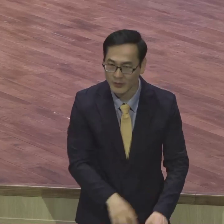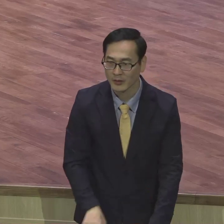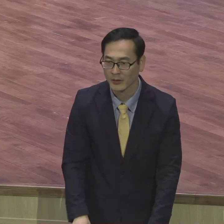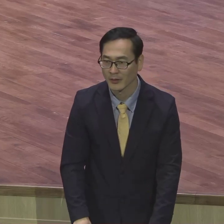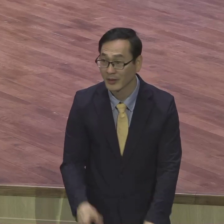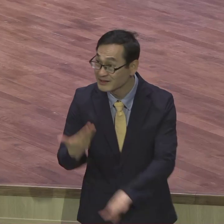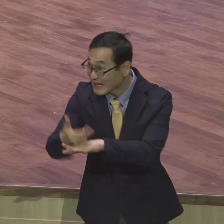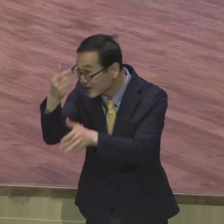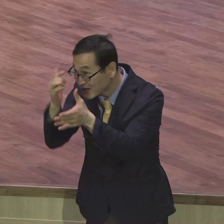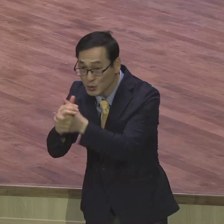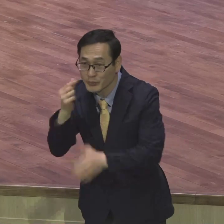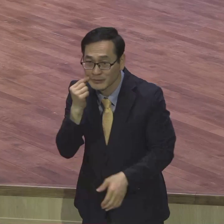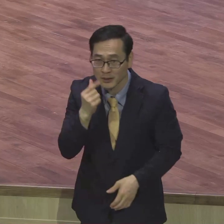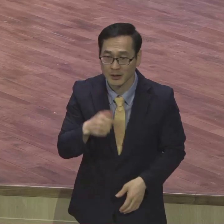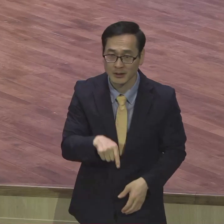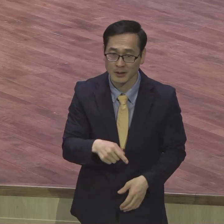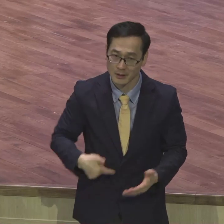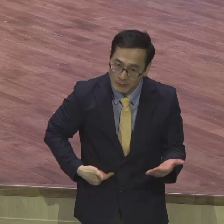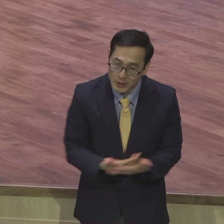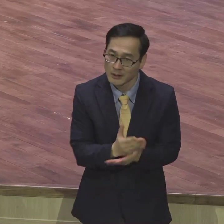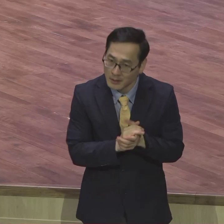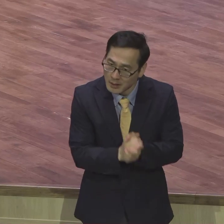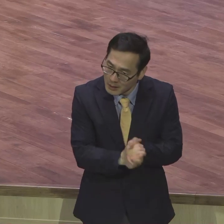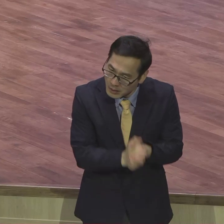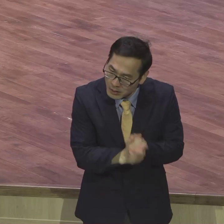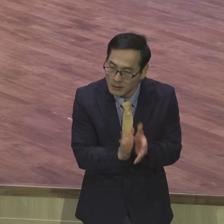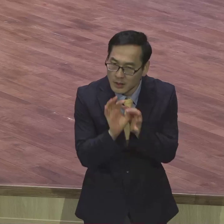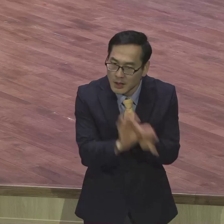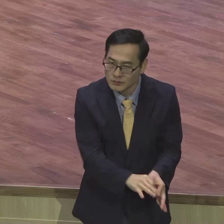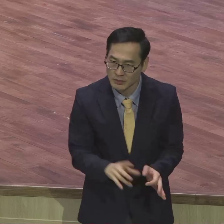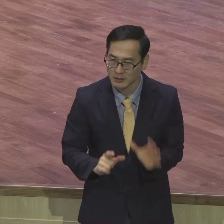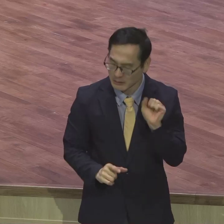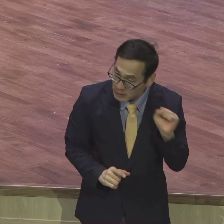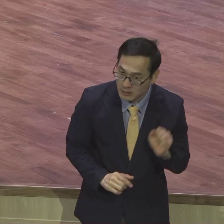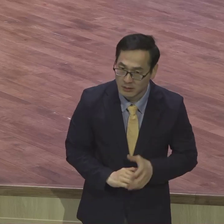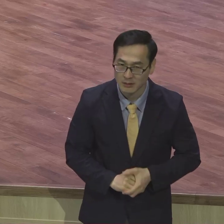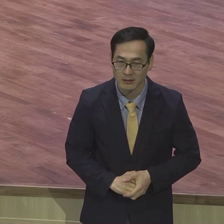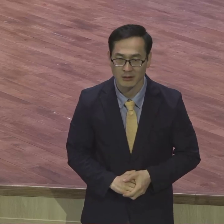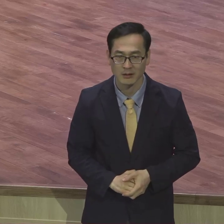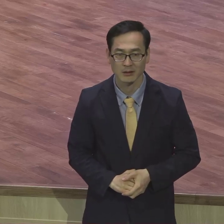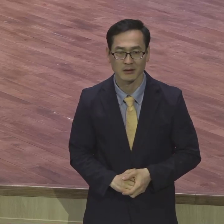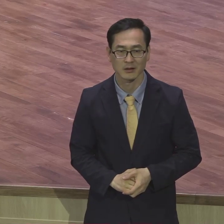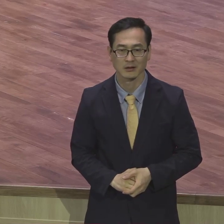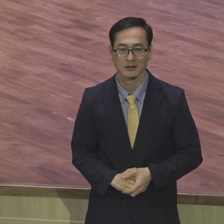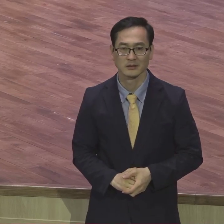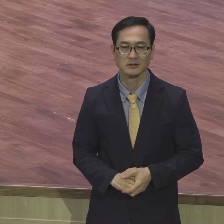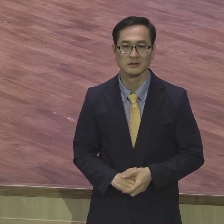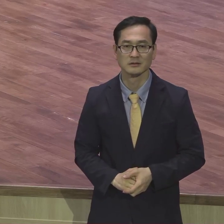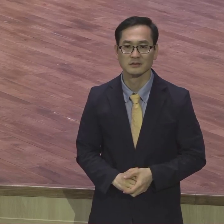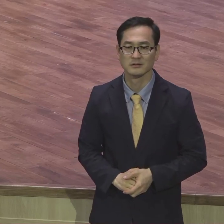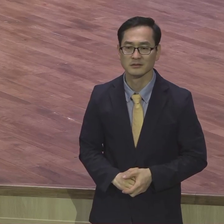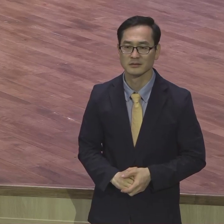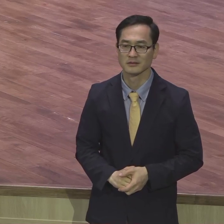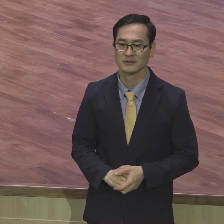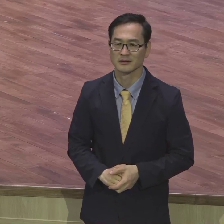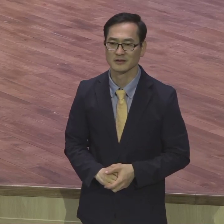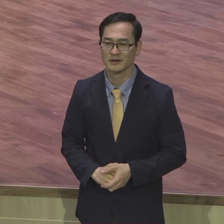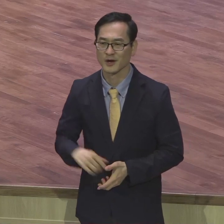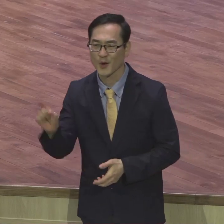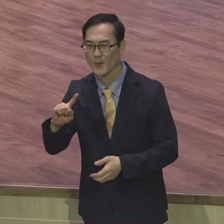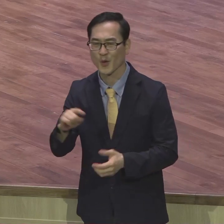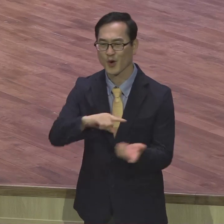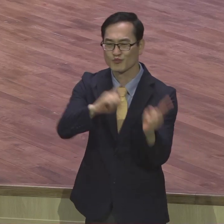그러다 보면 아무 비전 있는 기도 하나도 못해. 부흥사도 1년에 두 번씩 봄 가려오면 계속 때리잡는 게 회개하라는 거예요.